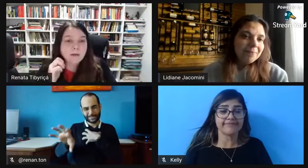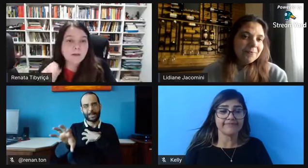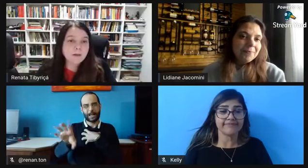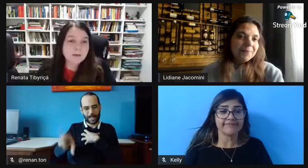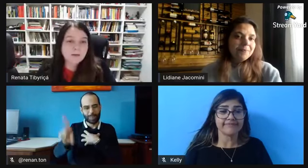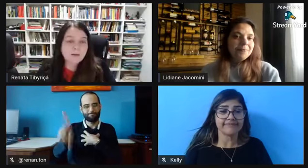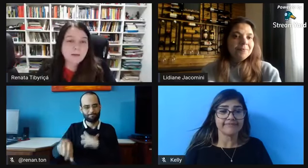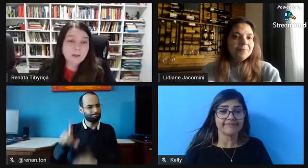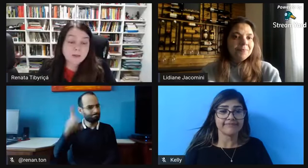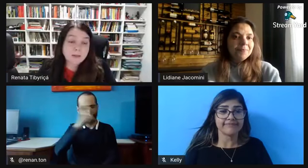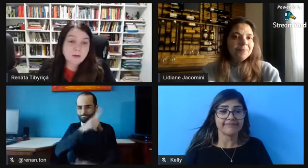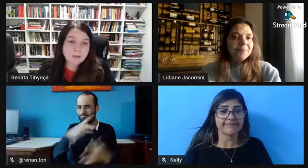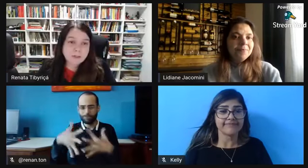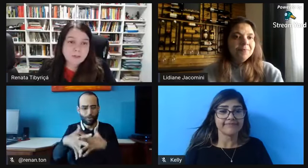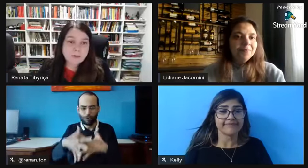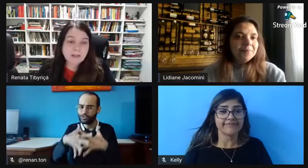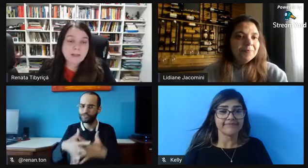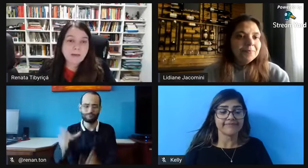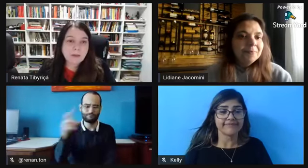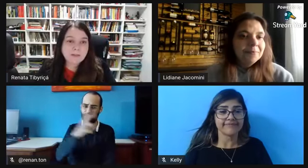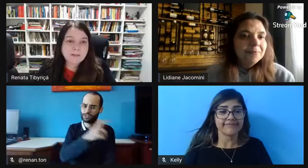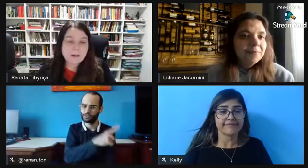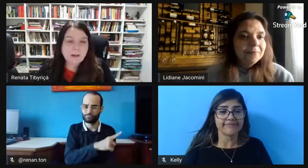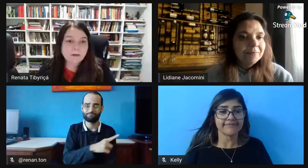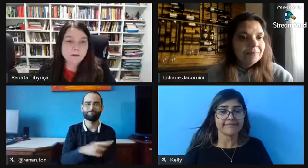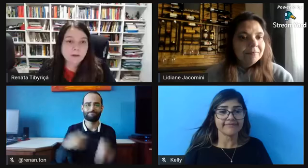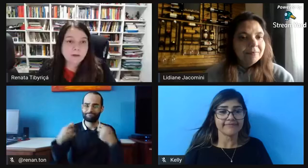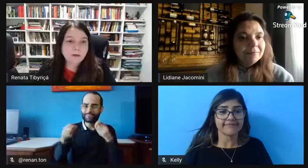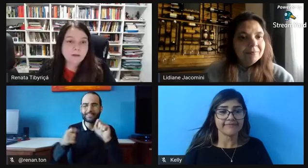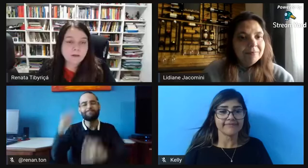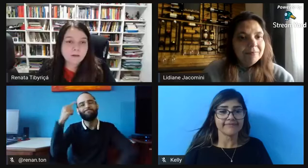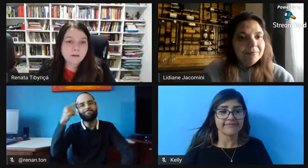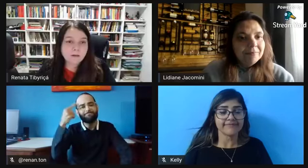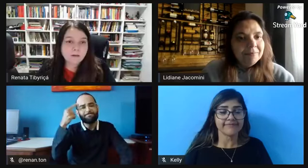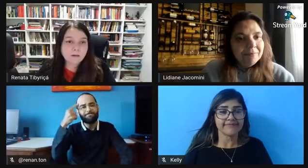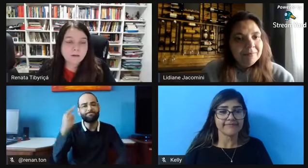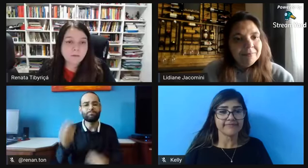né? E eu acho que a gente tem que pensar